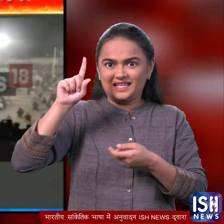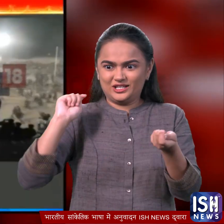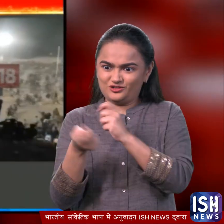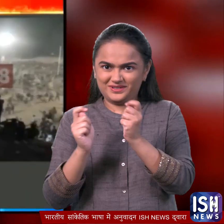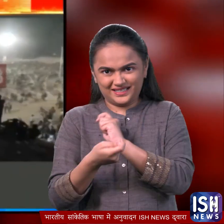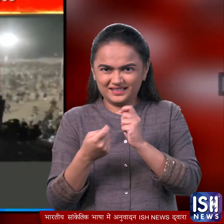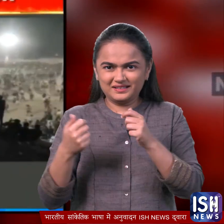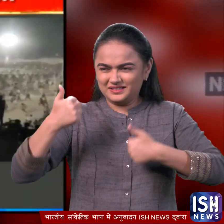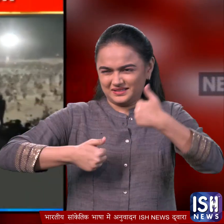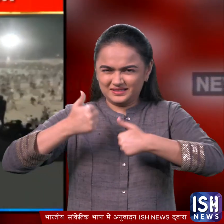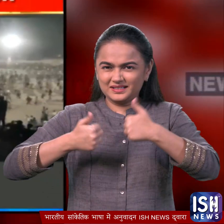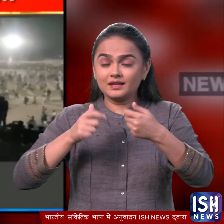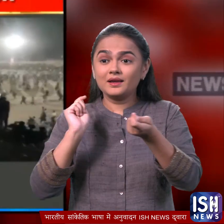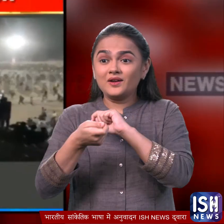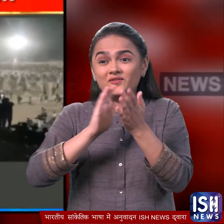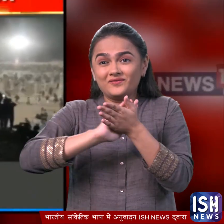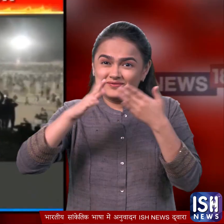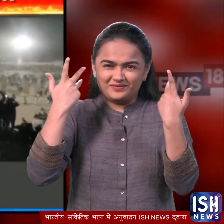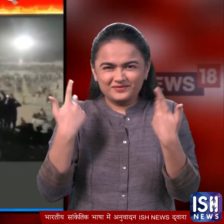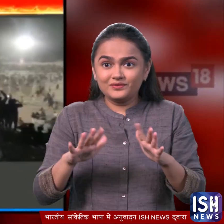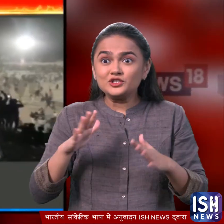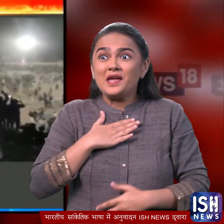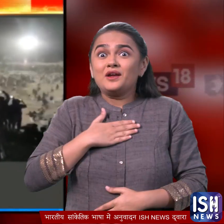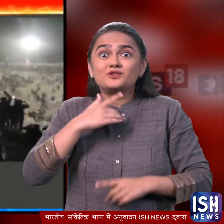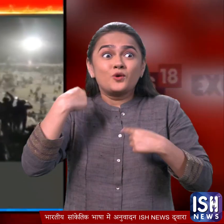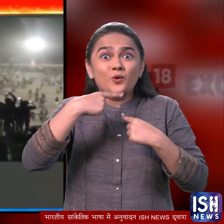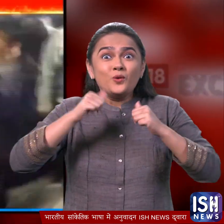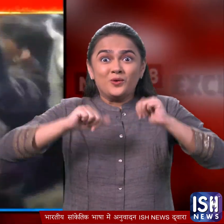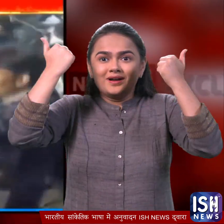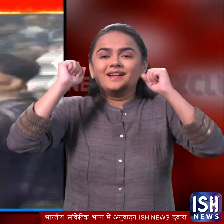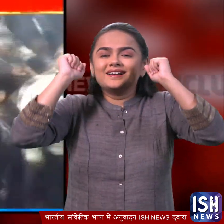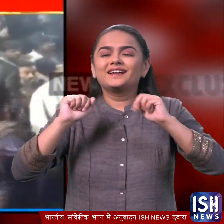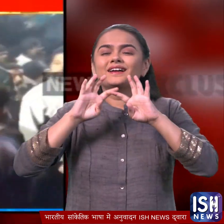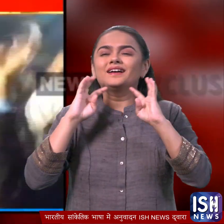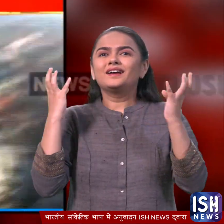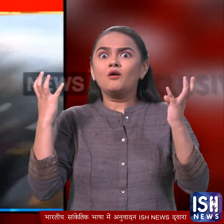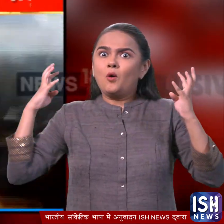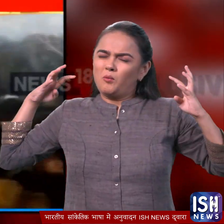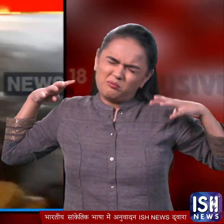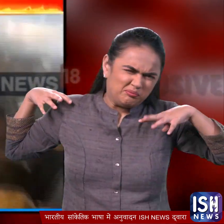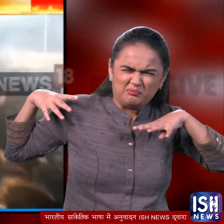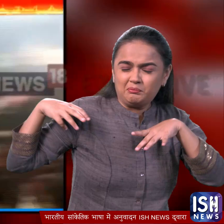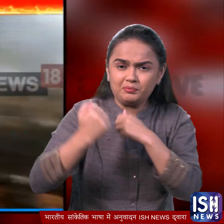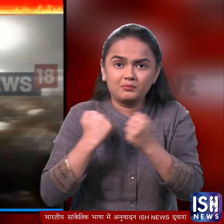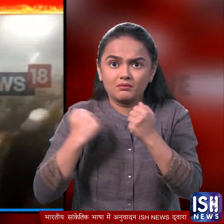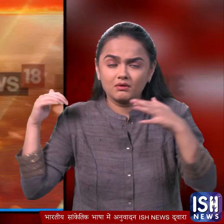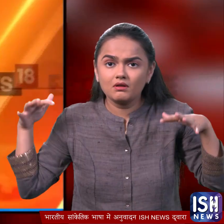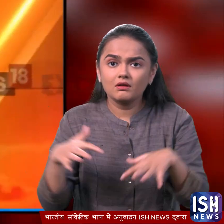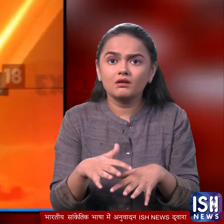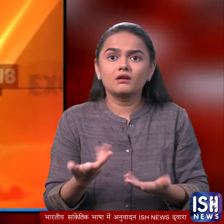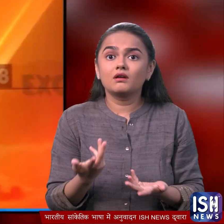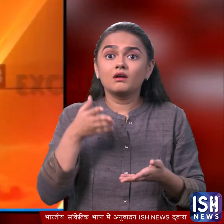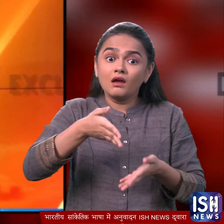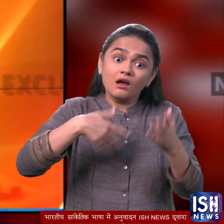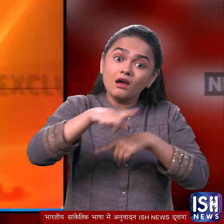एक क्रिकेट मैच का आयोजन किया गया था और जब ये मैच खत्म हुआ तब जीत का जश्न मनाने के लिए स्टेडियम में बैठे सैकड़ों दर्शक मैदान में आ गए और इसके